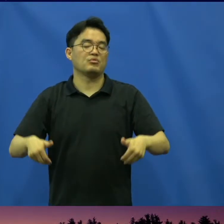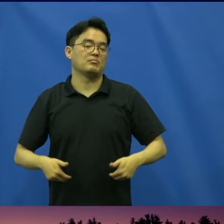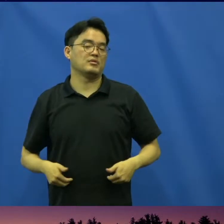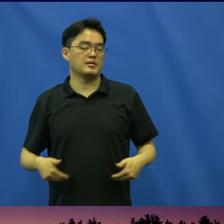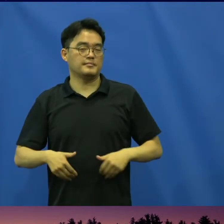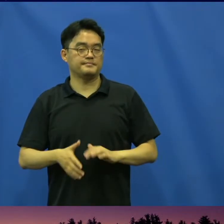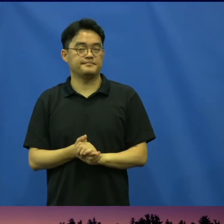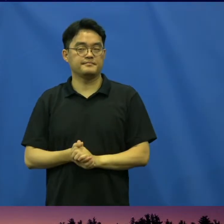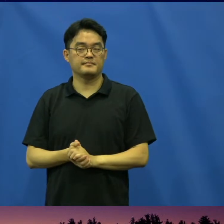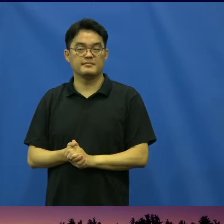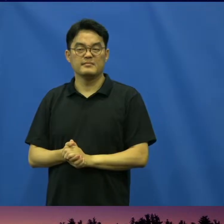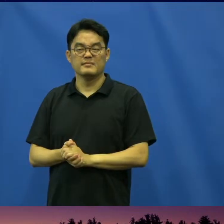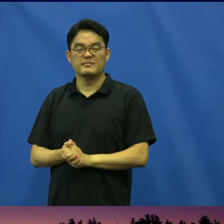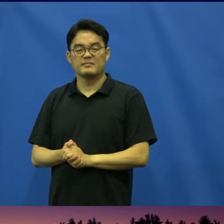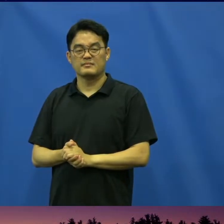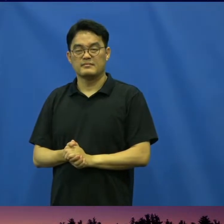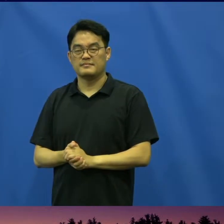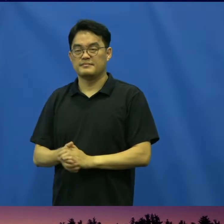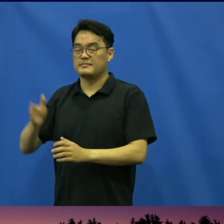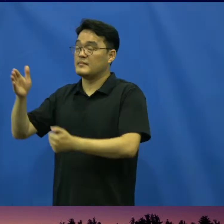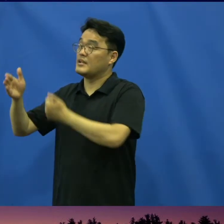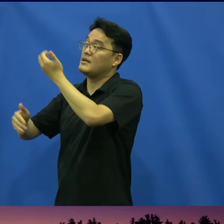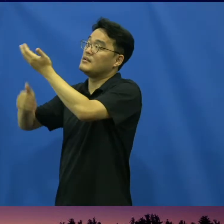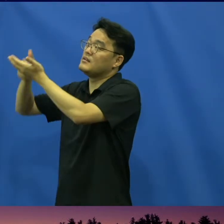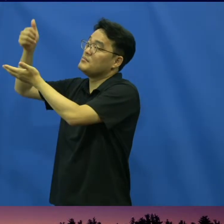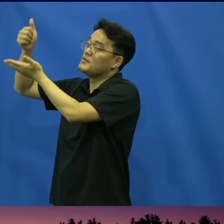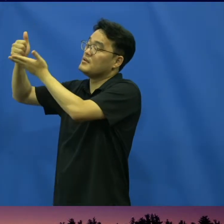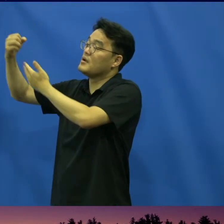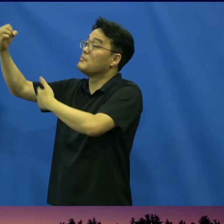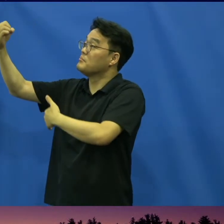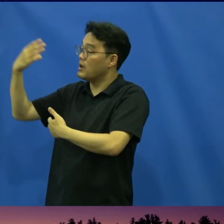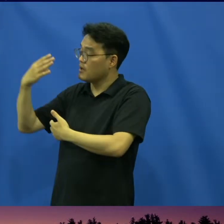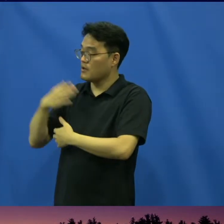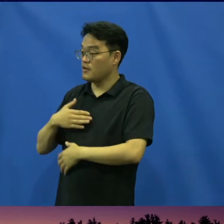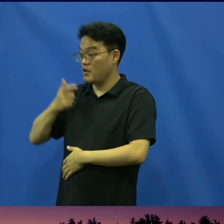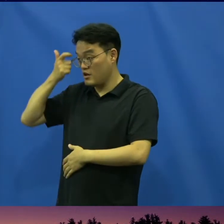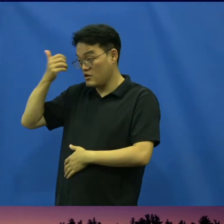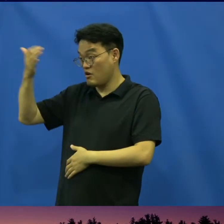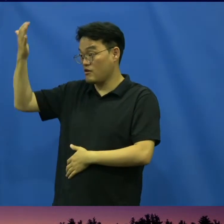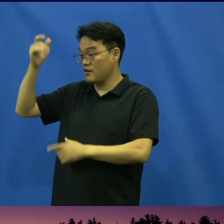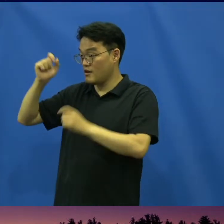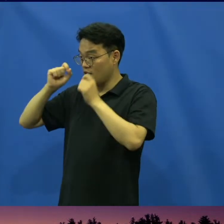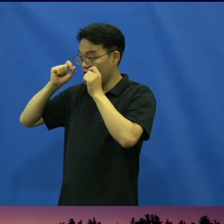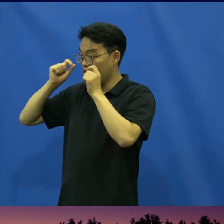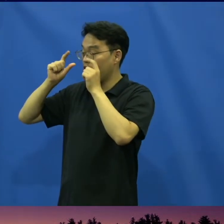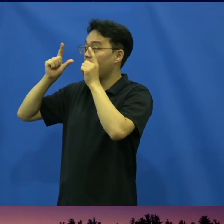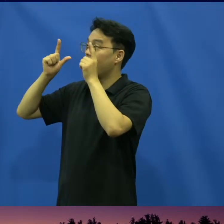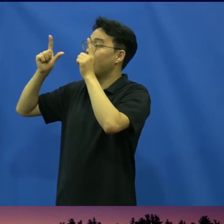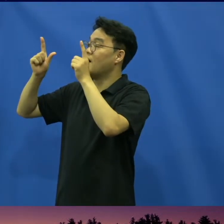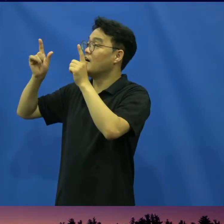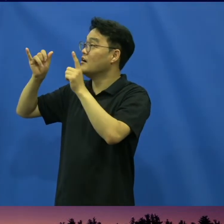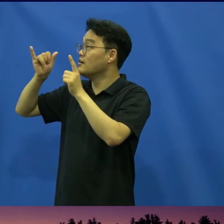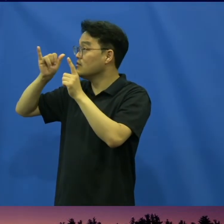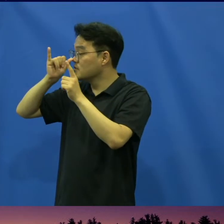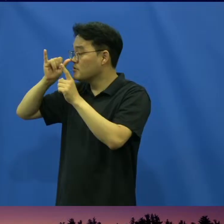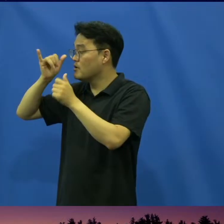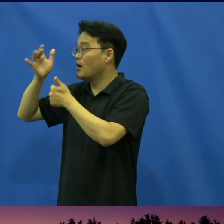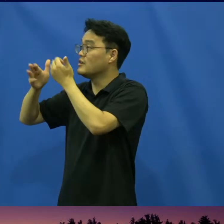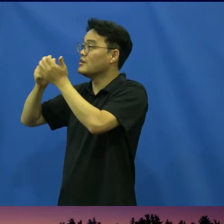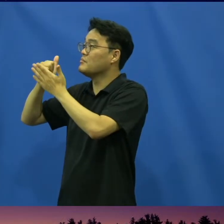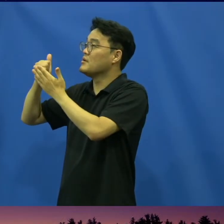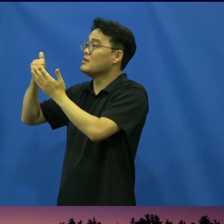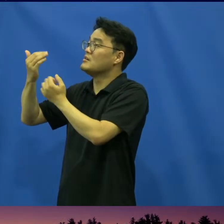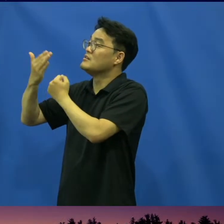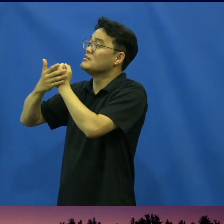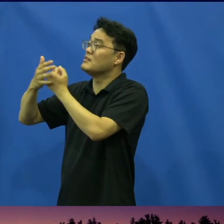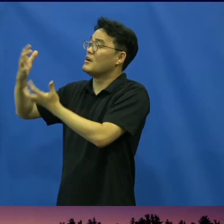하나님의 음성에 귀를 그리고 내 영이 살아있어야 돼요. 영이 깨어있는 상태가 되면 엄청난 흡인력이 생겨요.